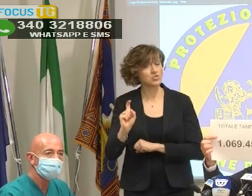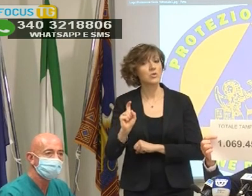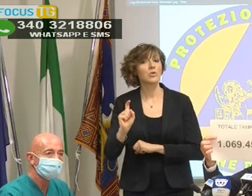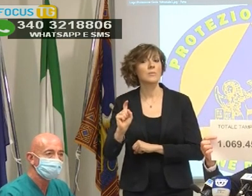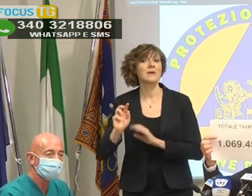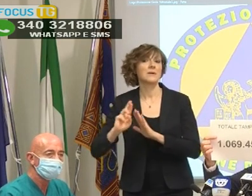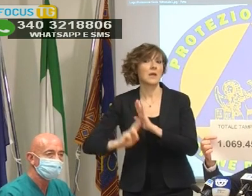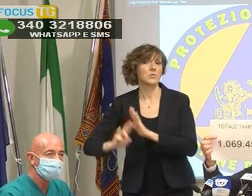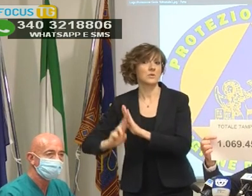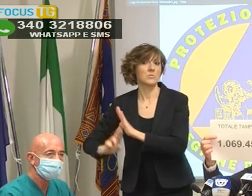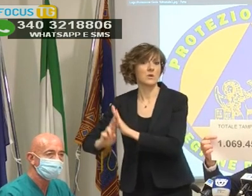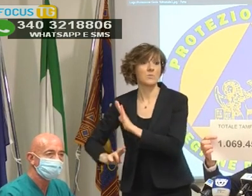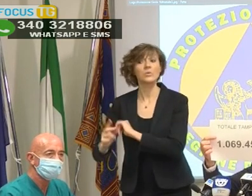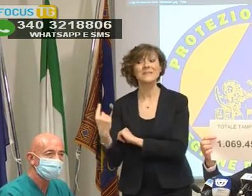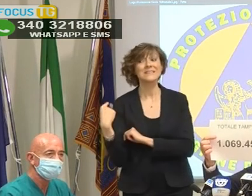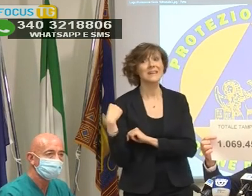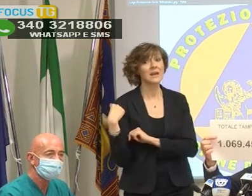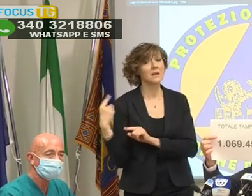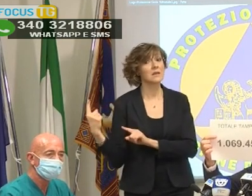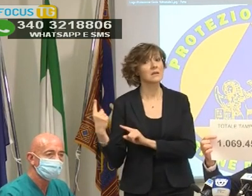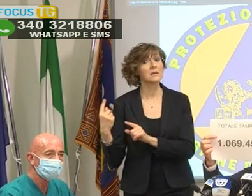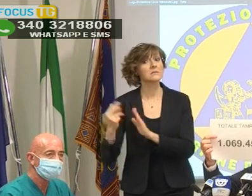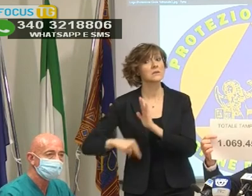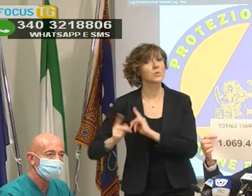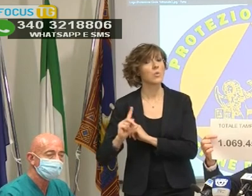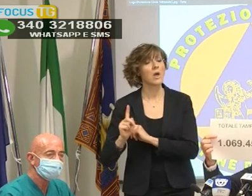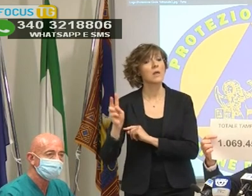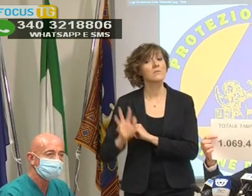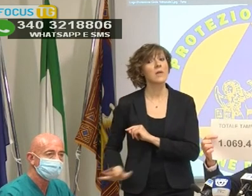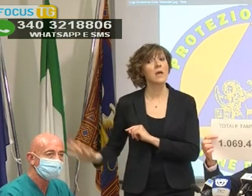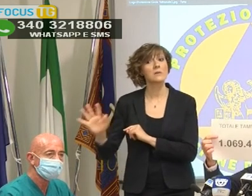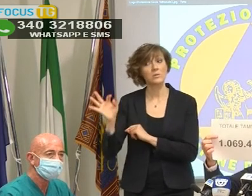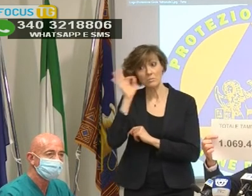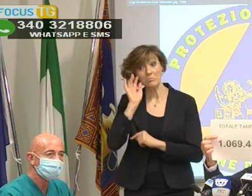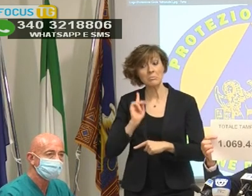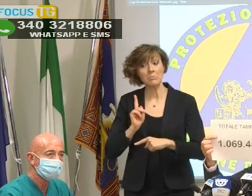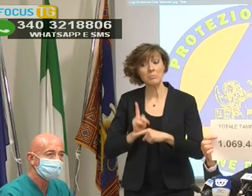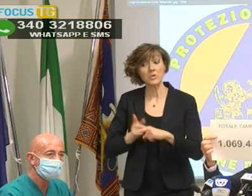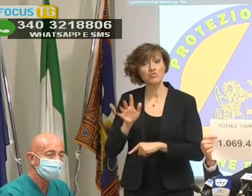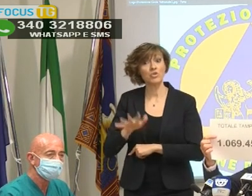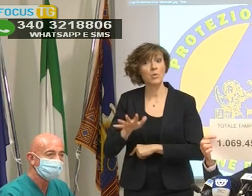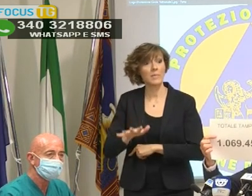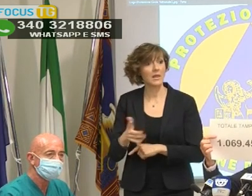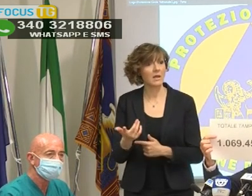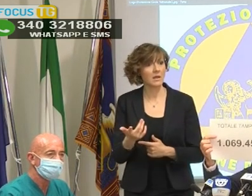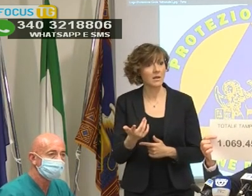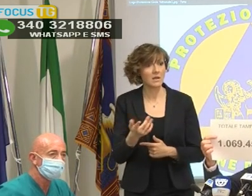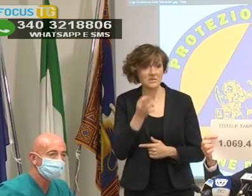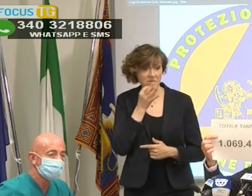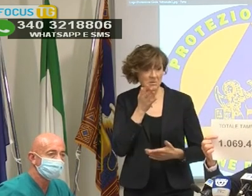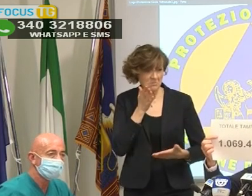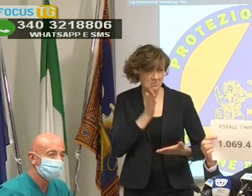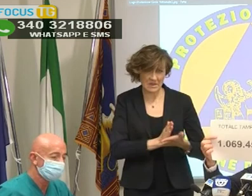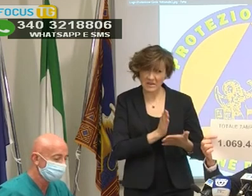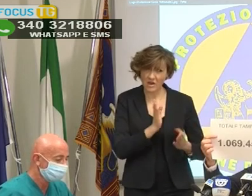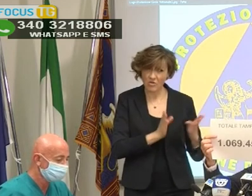report. Sì. In quello di ieri era scritto Veneto tamponi più 5.000 e qualcosa, che sarebbero la metà di